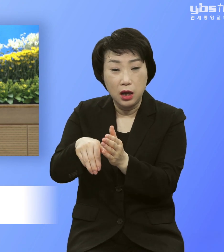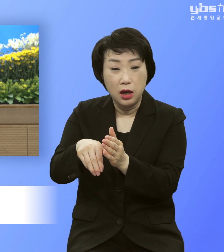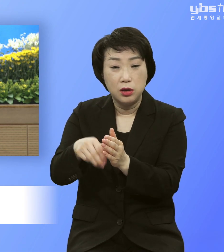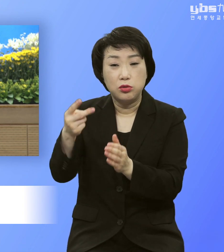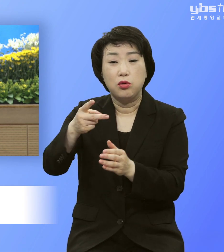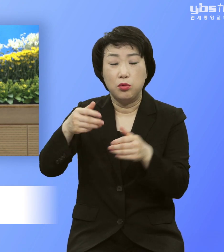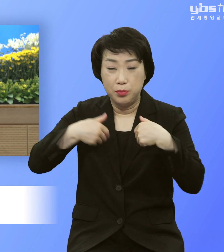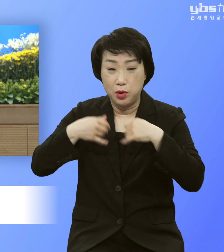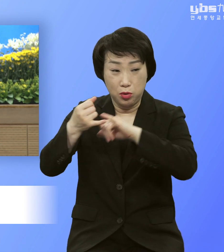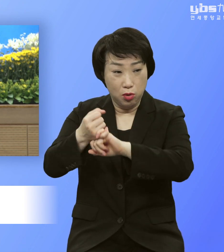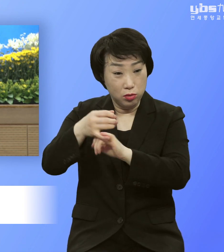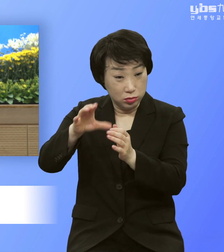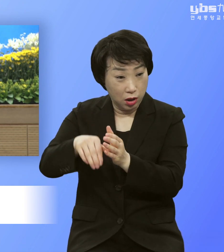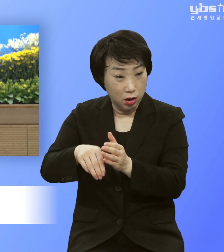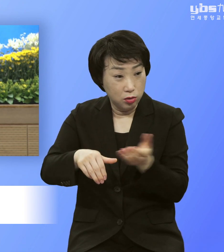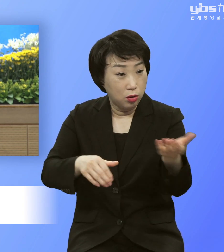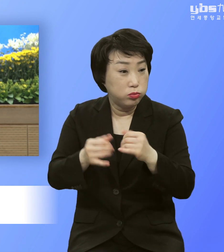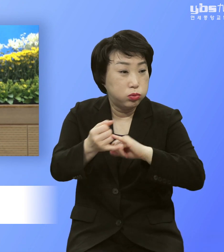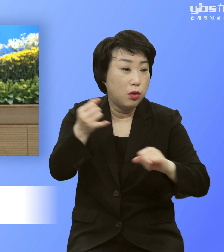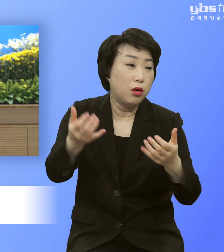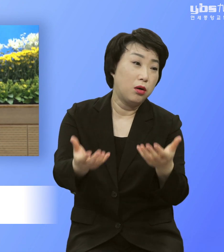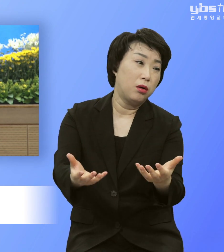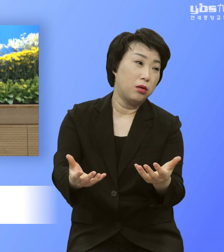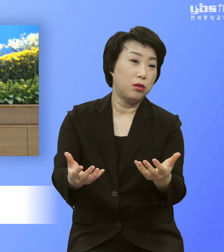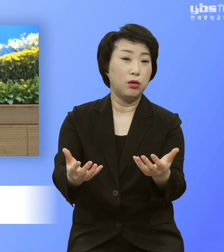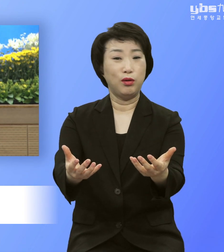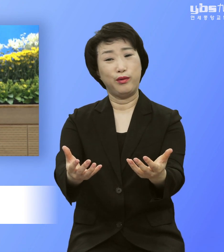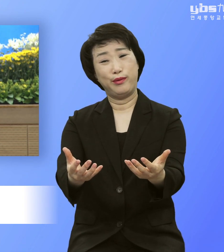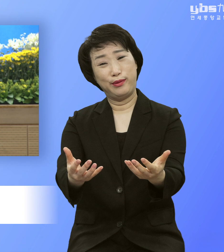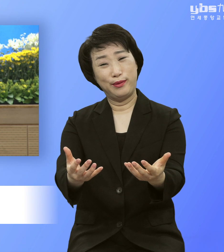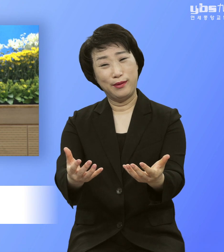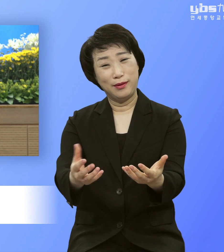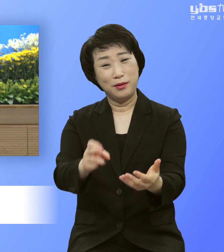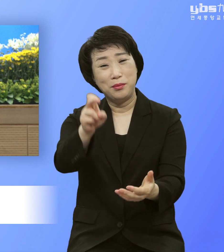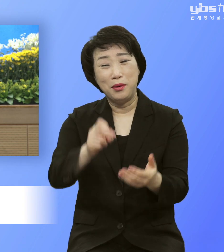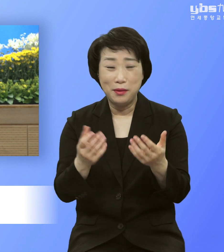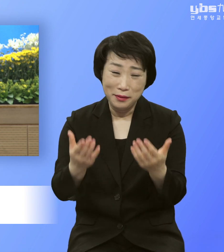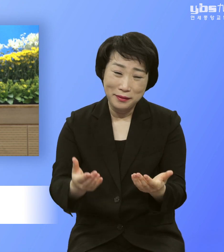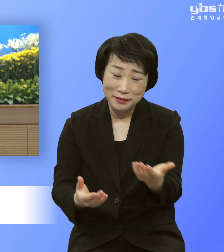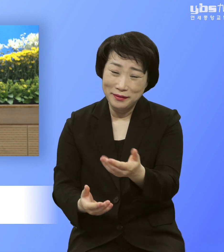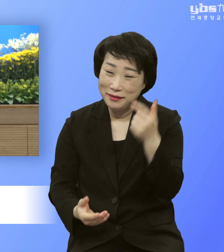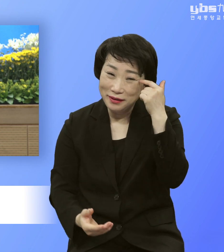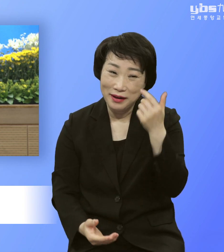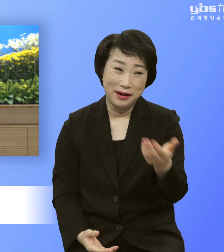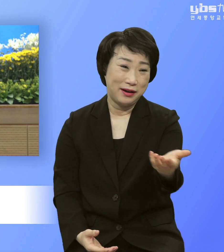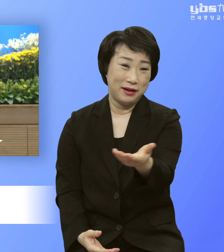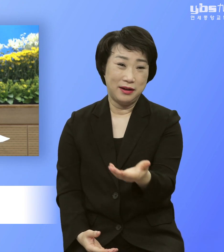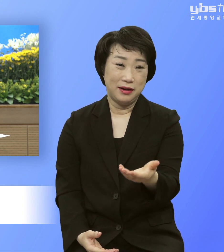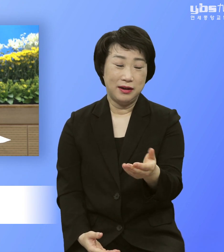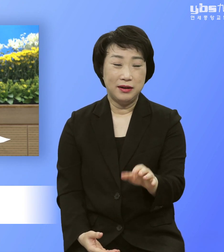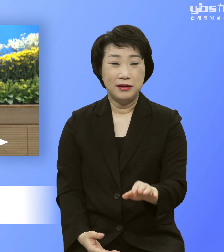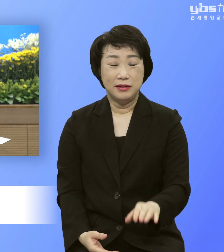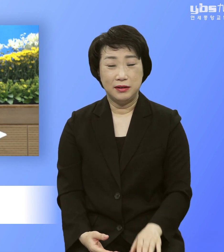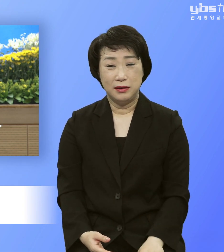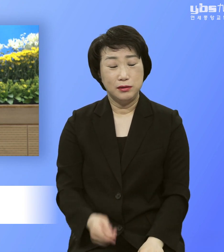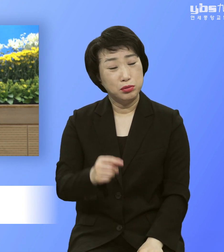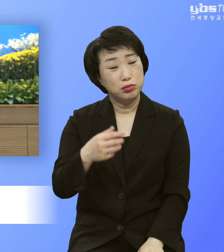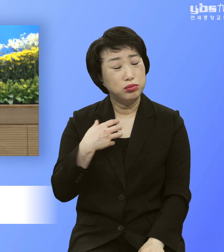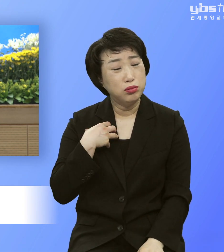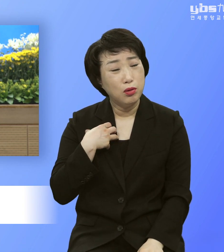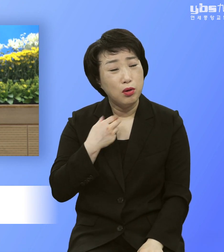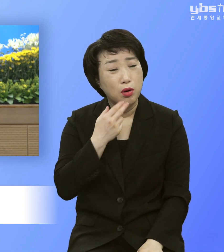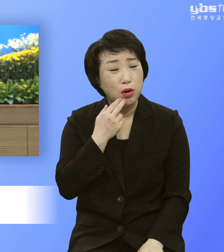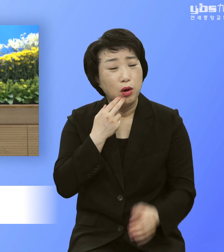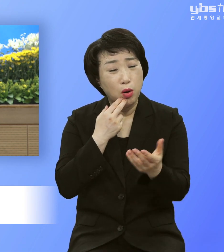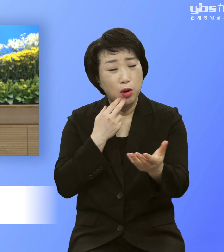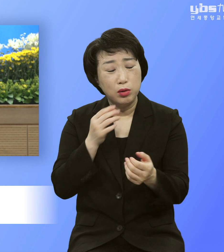때 그때 못 드리면 자금 계획이 무너지지 않냐. 이 무책임하게